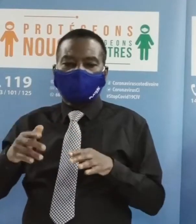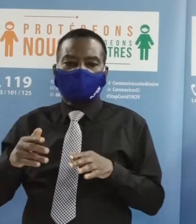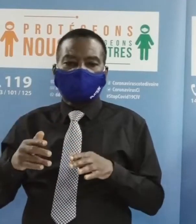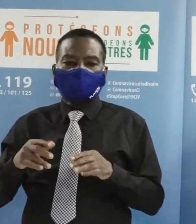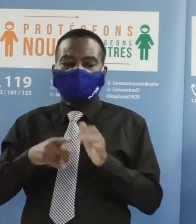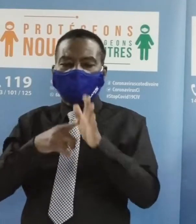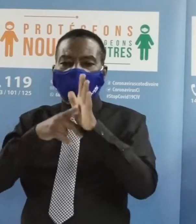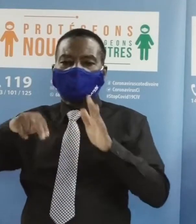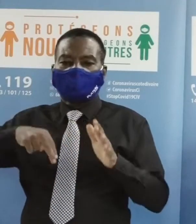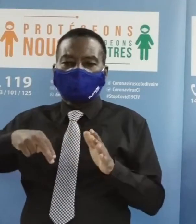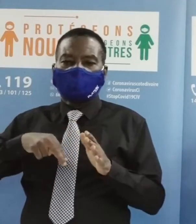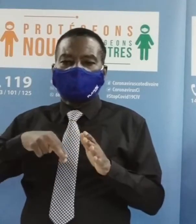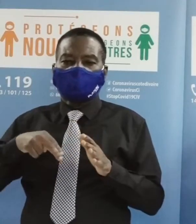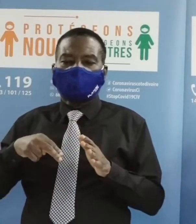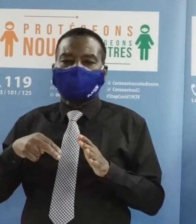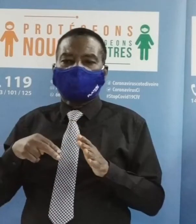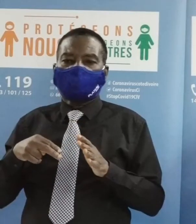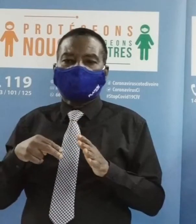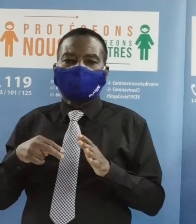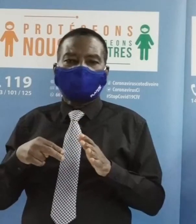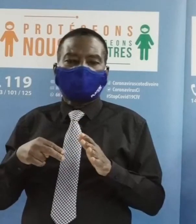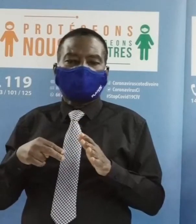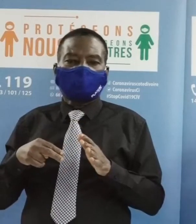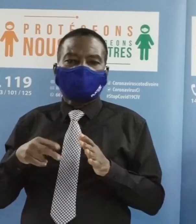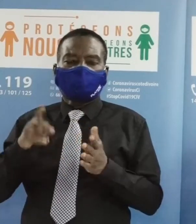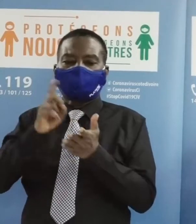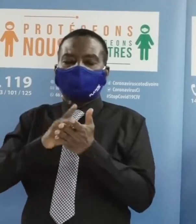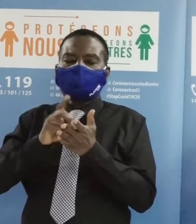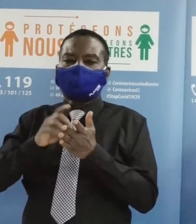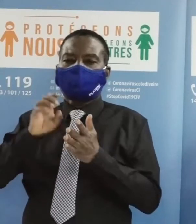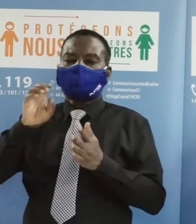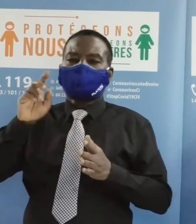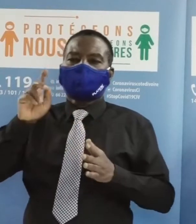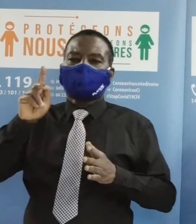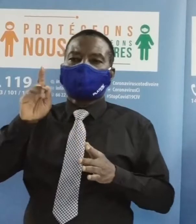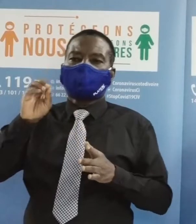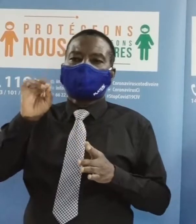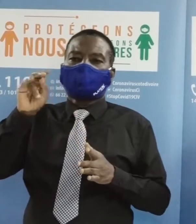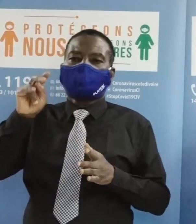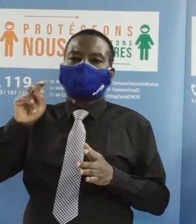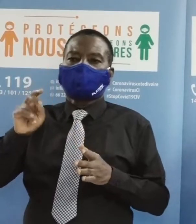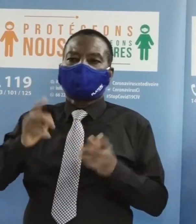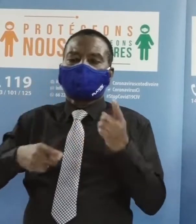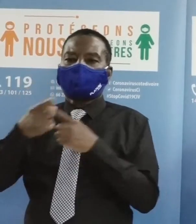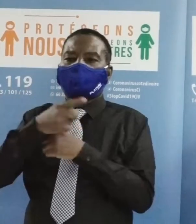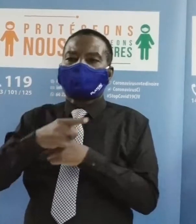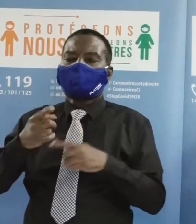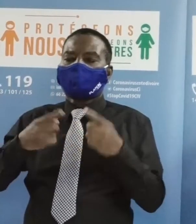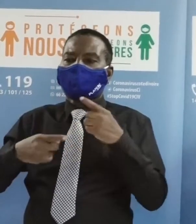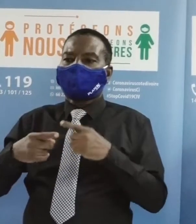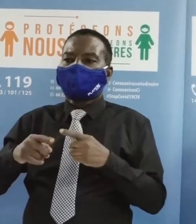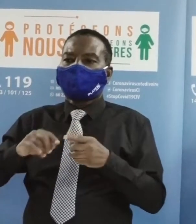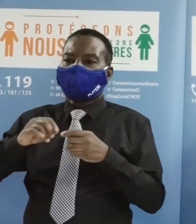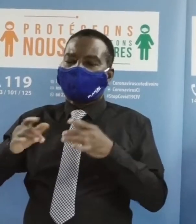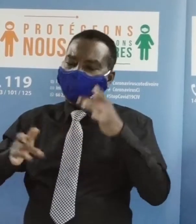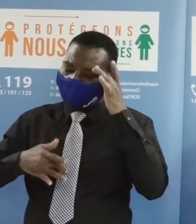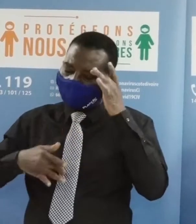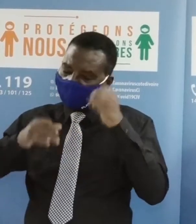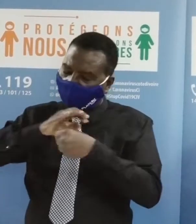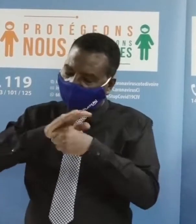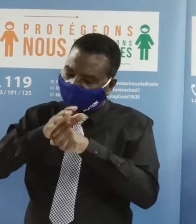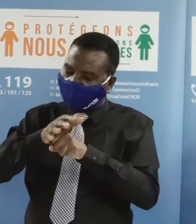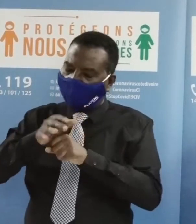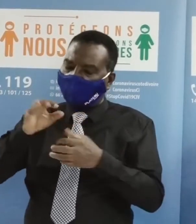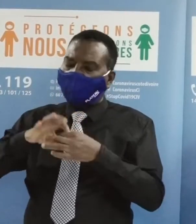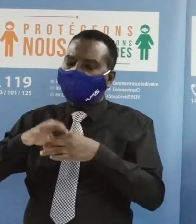montrez nous ce serait une question au dr kouassi et peut-être haïti continue un jour les patients de brevets de 19 de vos